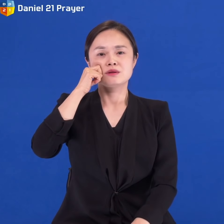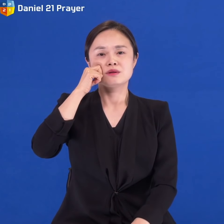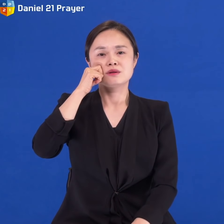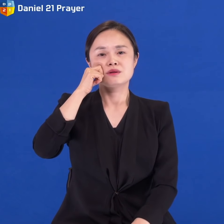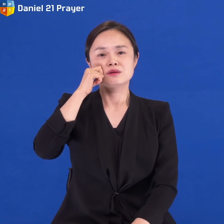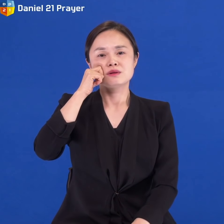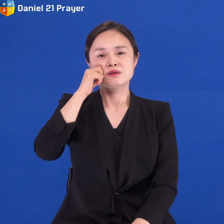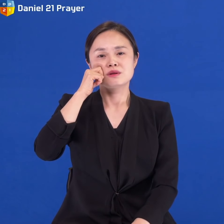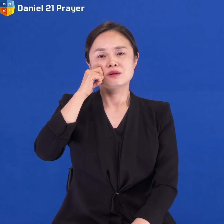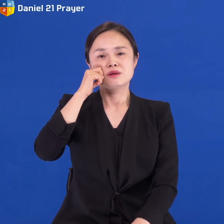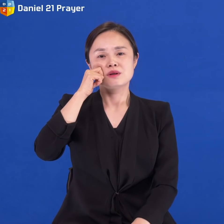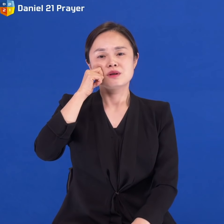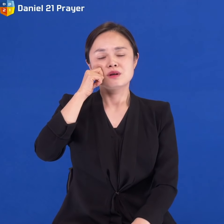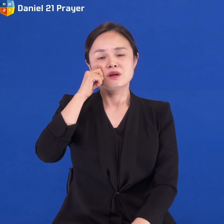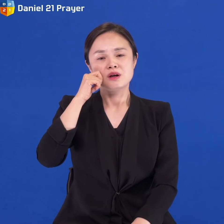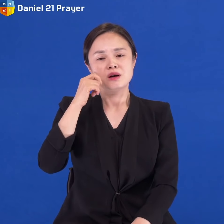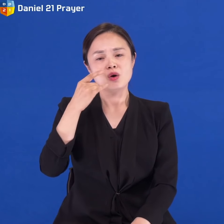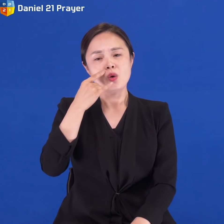무슨 이유가 있겠지.